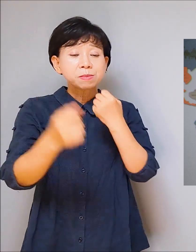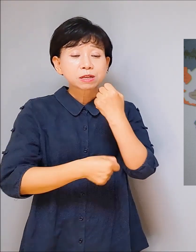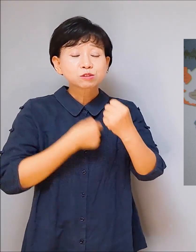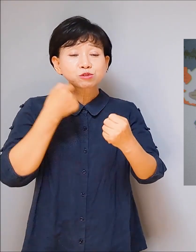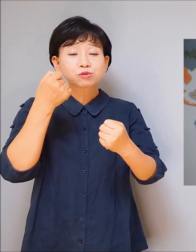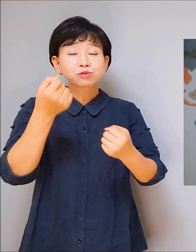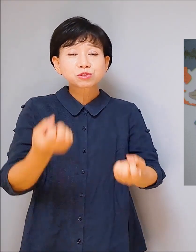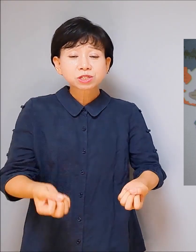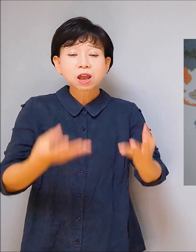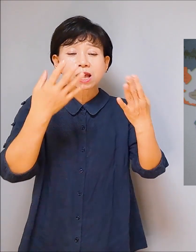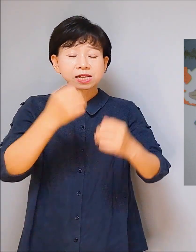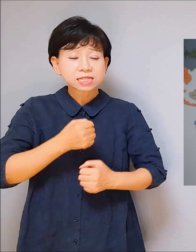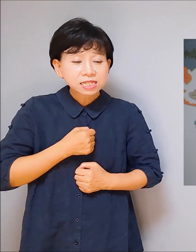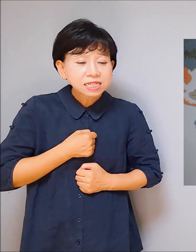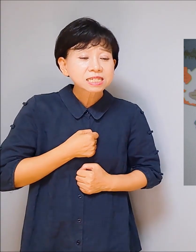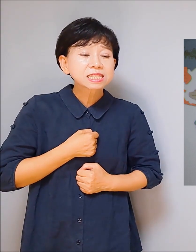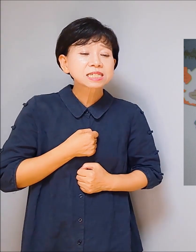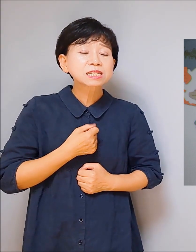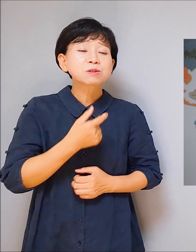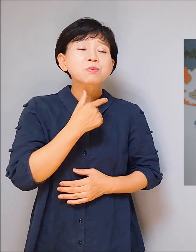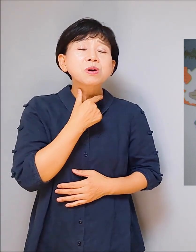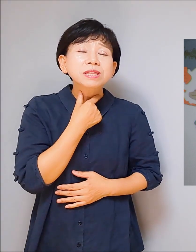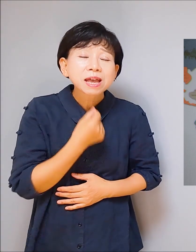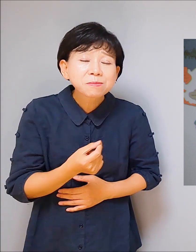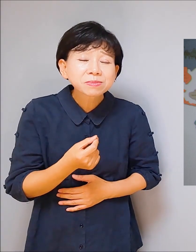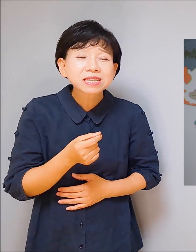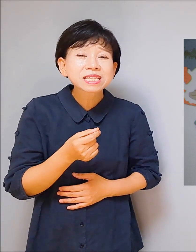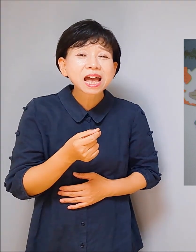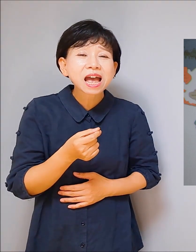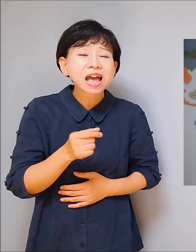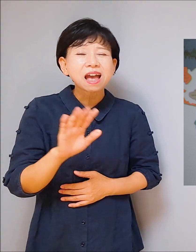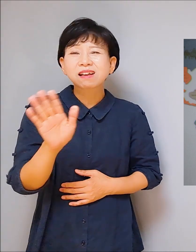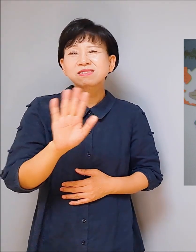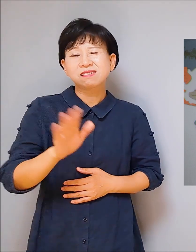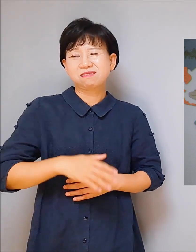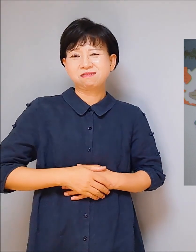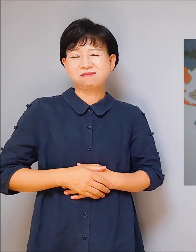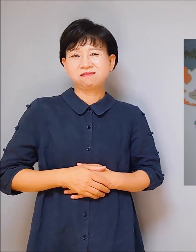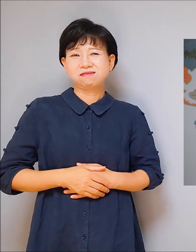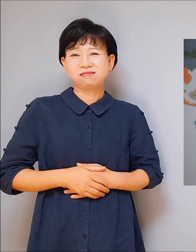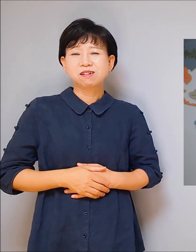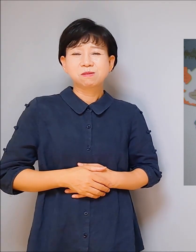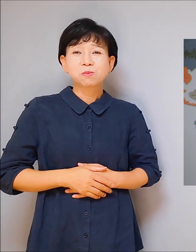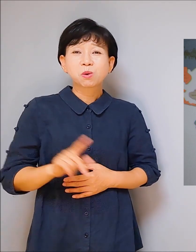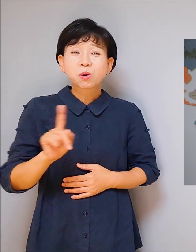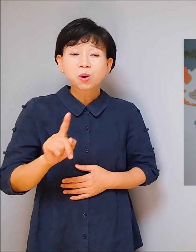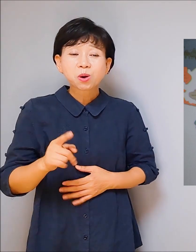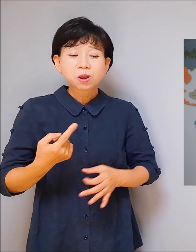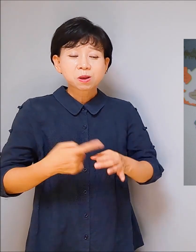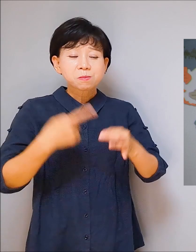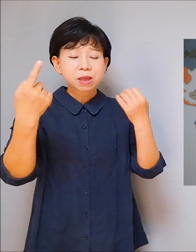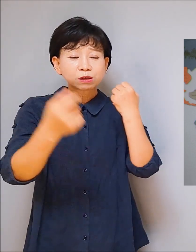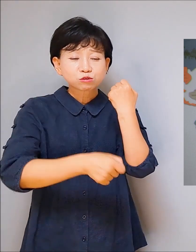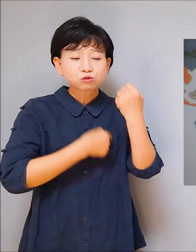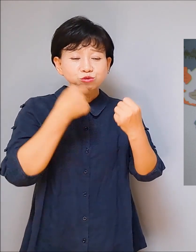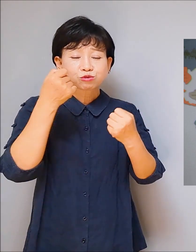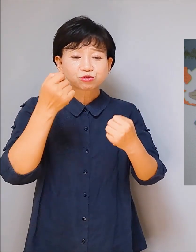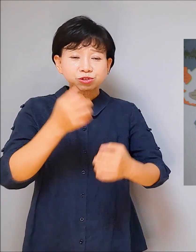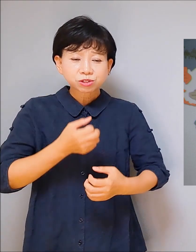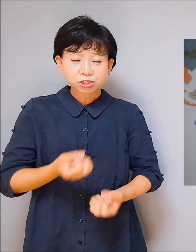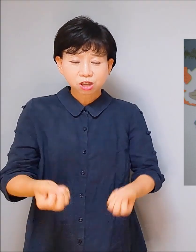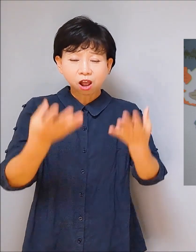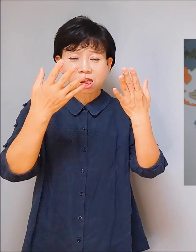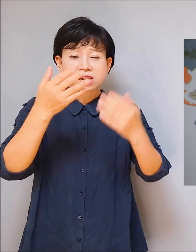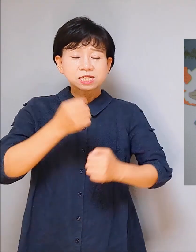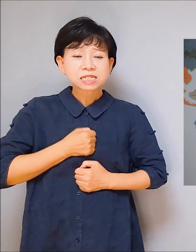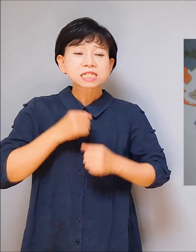지켜주세요, 맥추절을 지키길 원합니다, 이런 표현이 아니에요. 성경에 맥추절을 지키라,